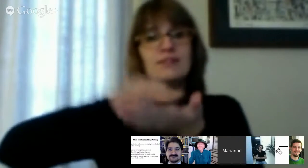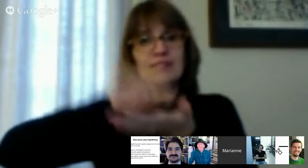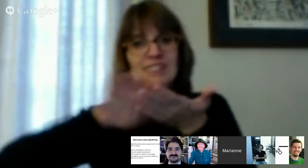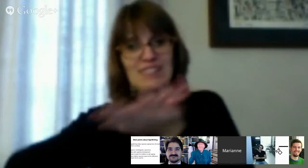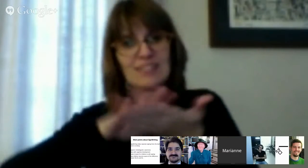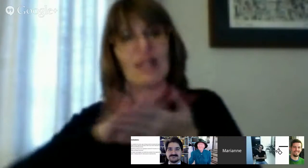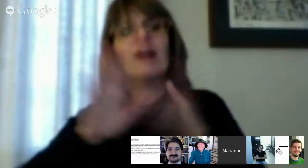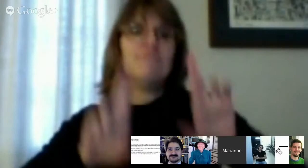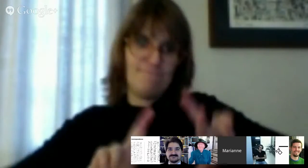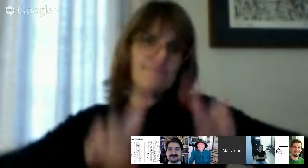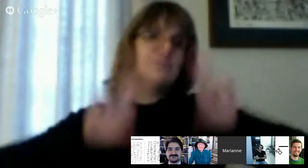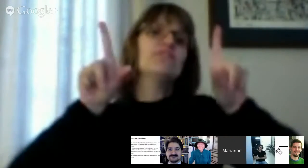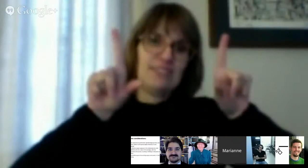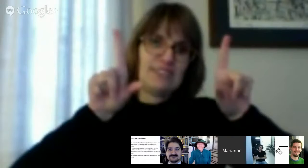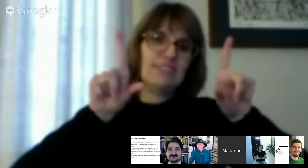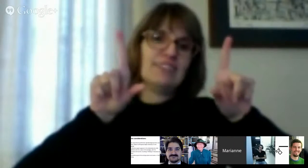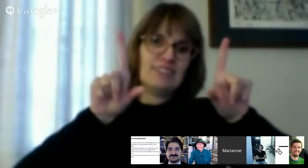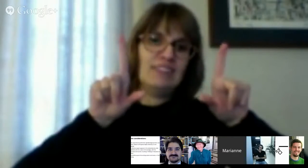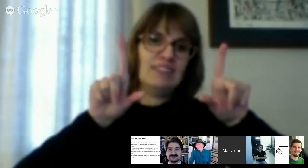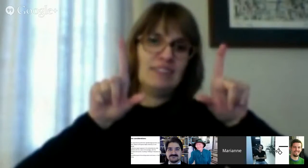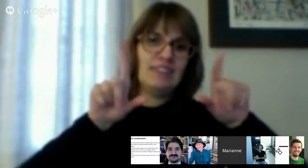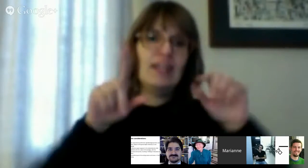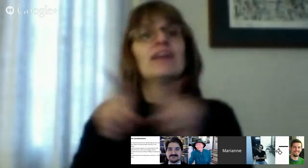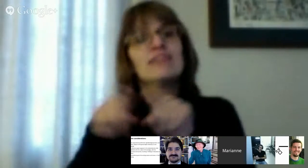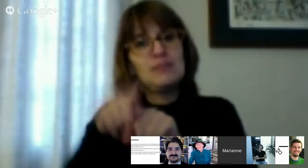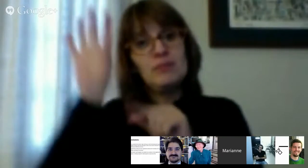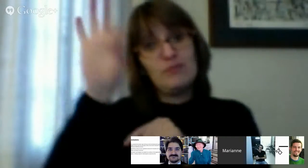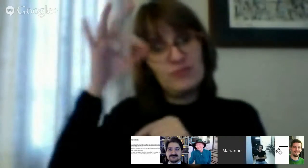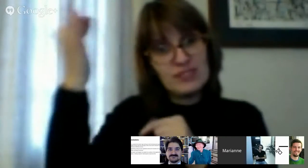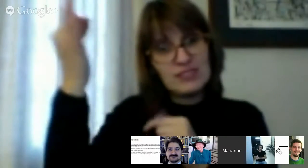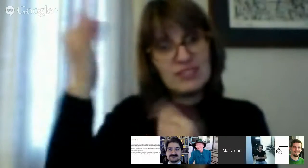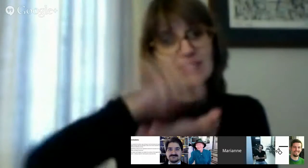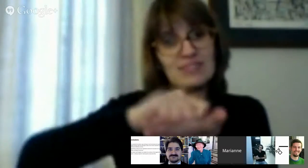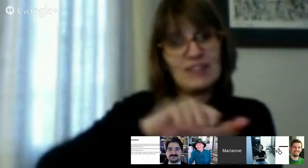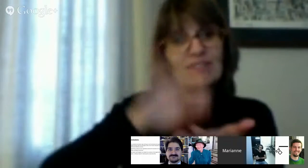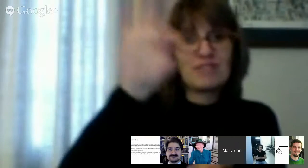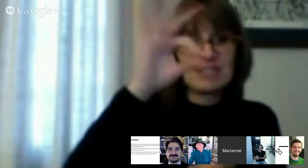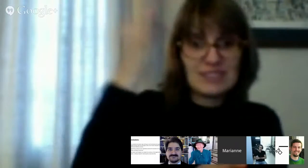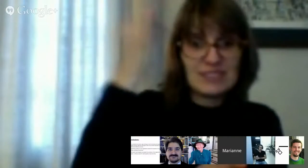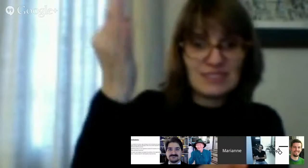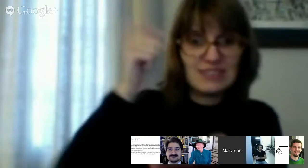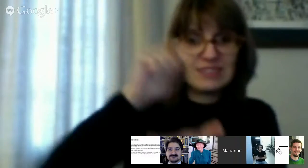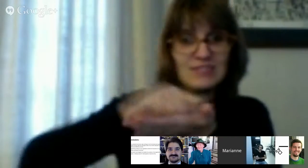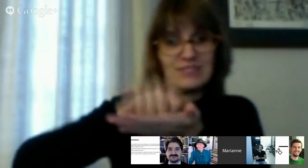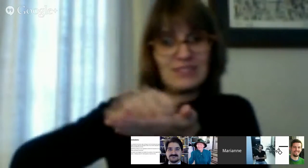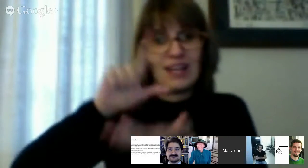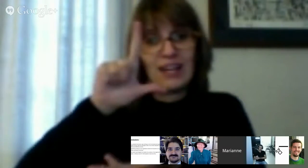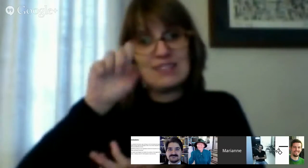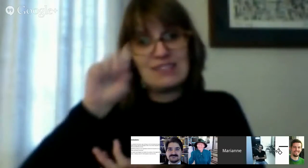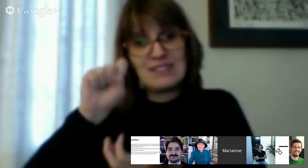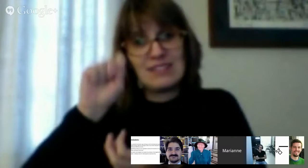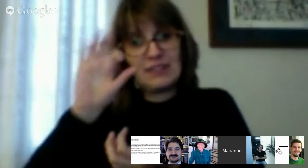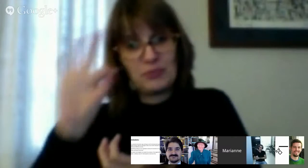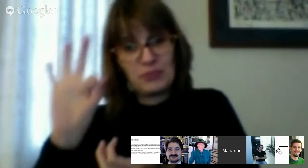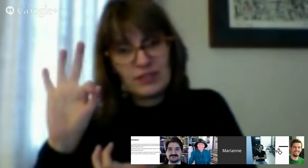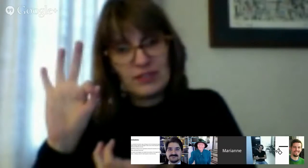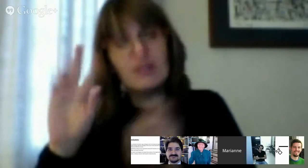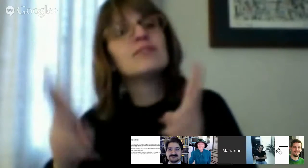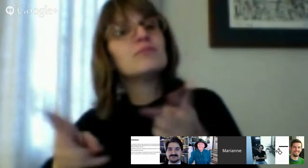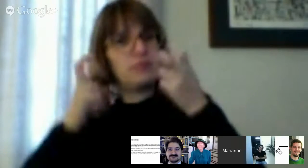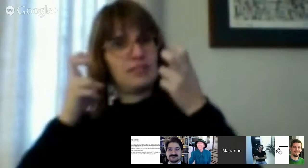escrevendo português e escrevendo a escrita de sinais, elas tiveram muita diferença. Também na França, na